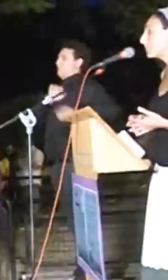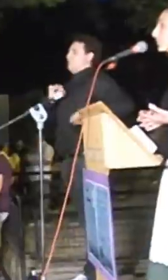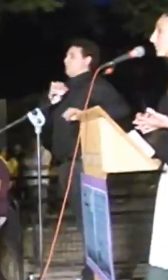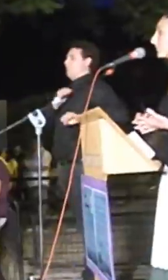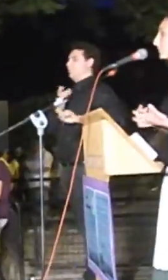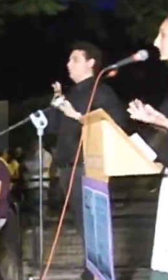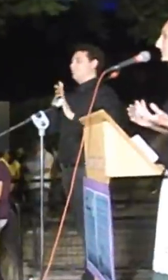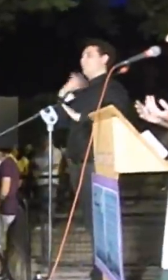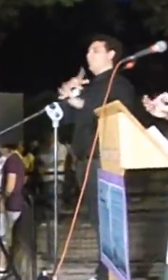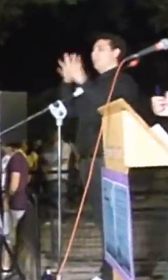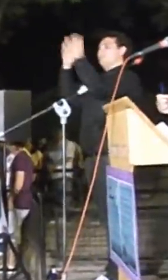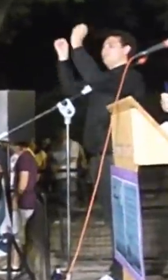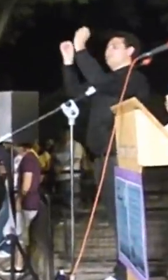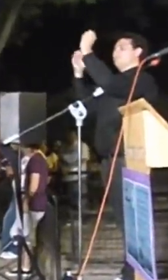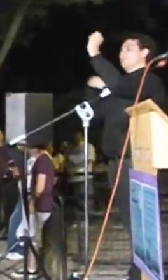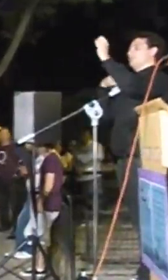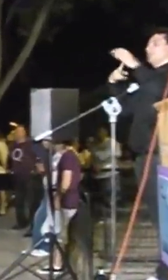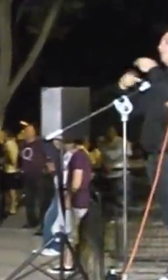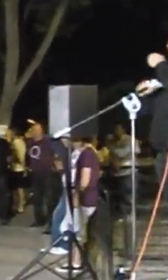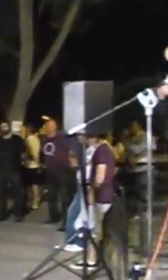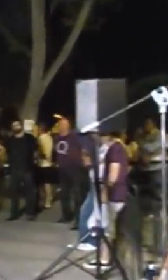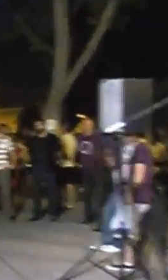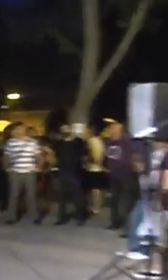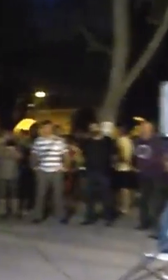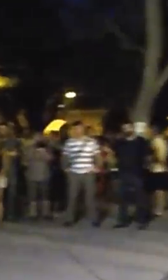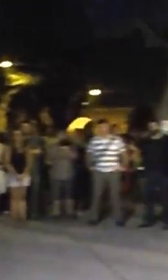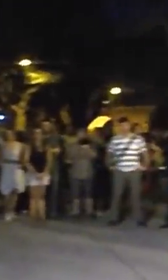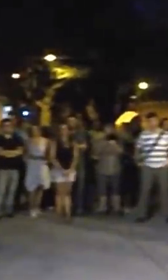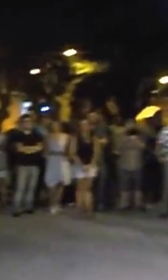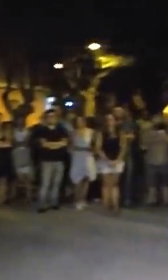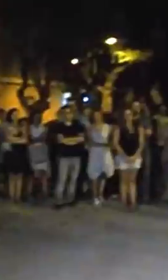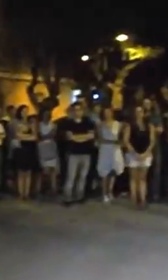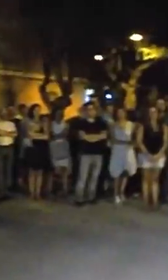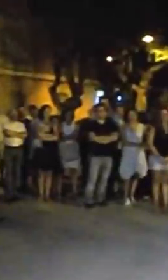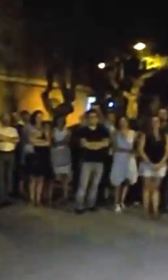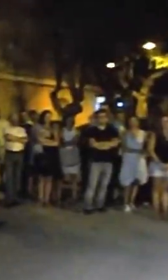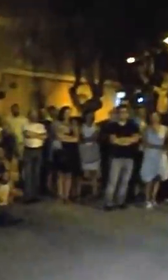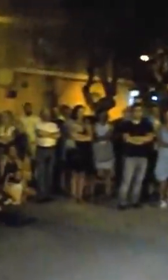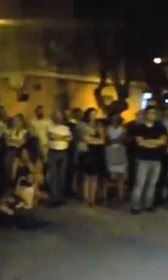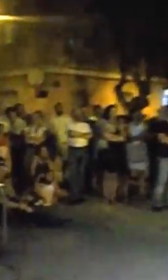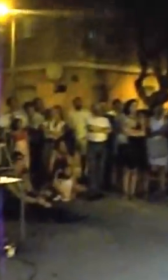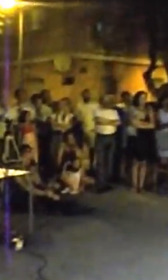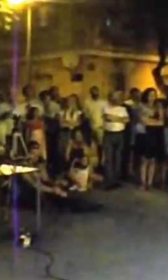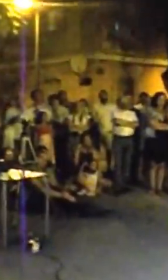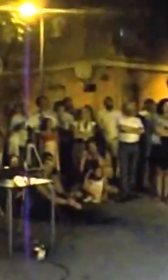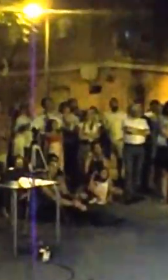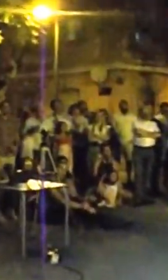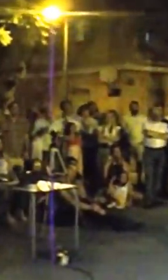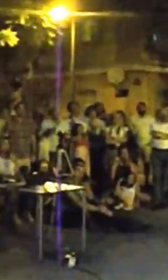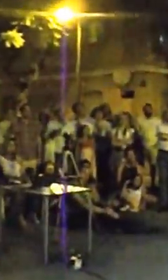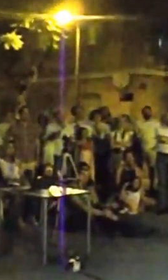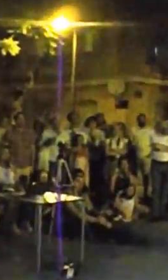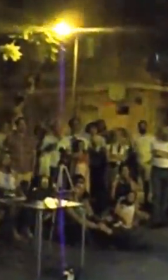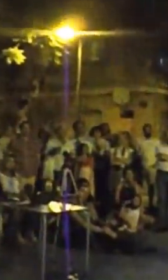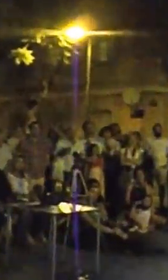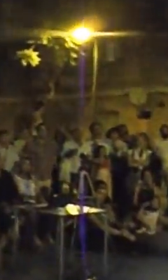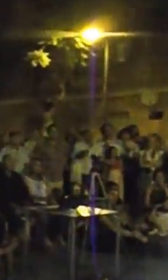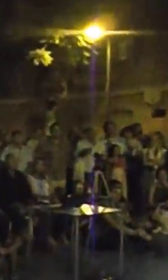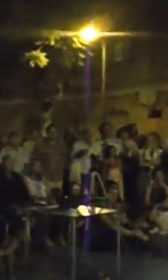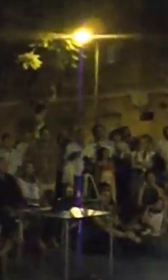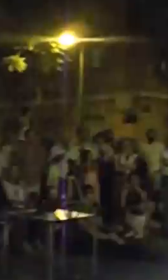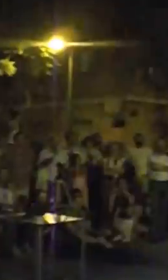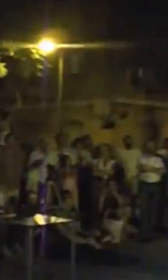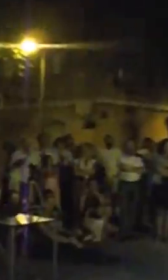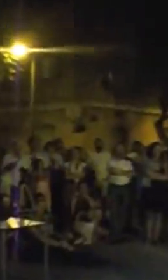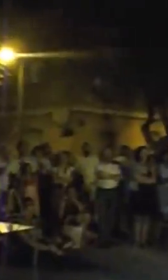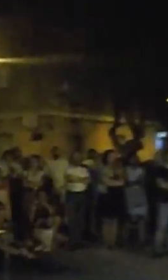manda el mundo por supuesto e Entonces ellos dicen que quieren eliminar las barreras arancelarias entre los dos